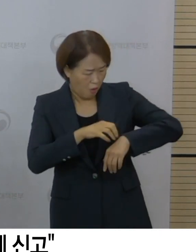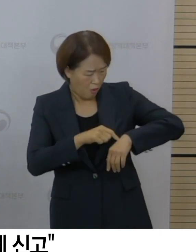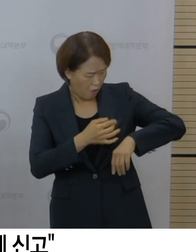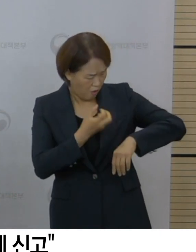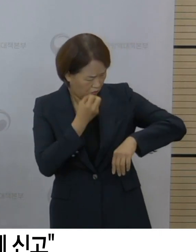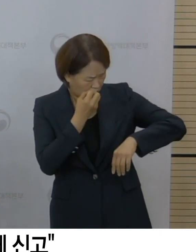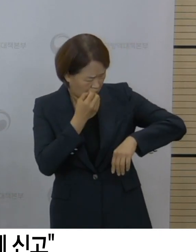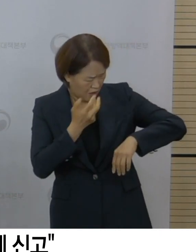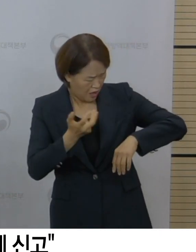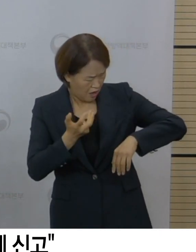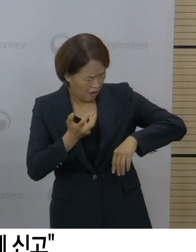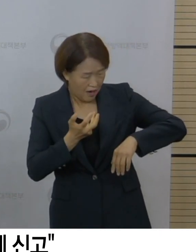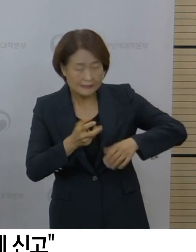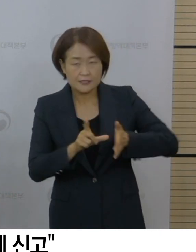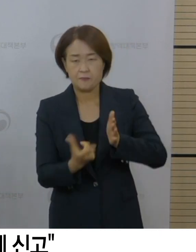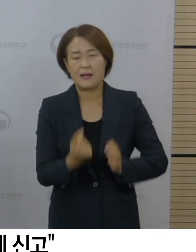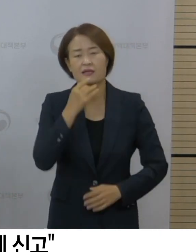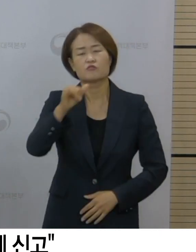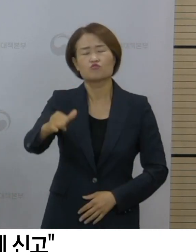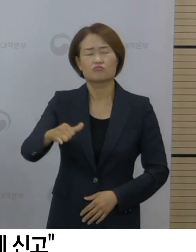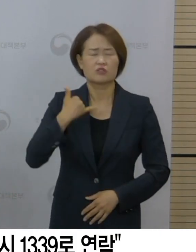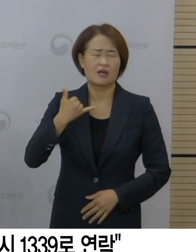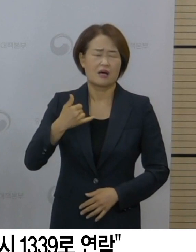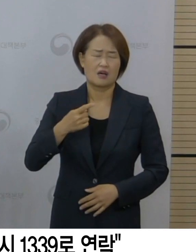신고하여 주시고 또한 귀국 후